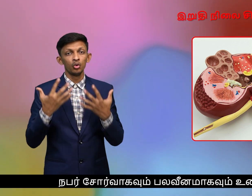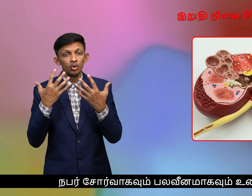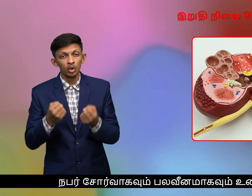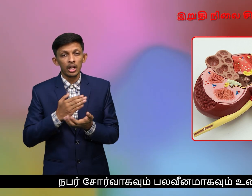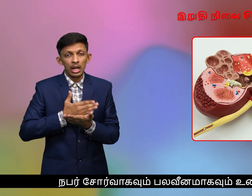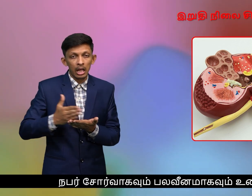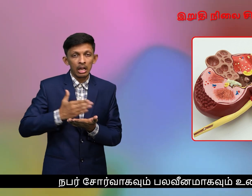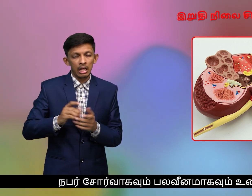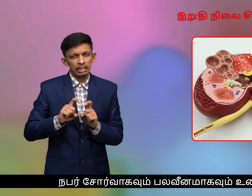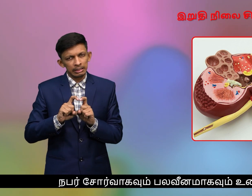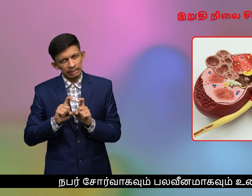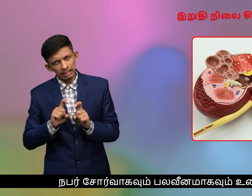உணர்கிறார்.